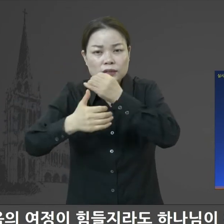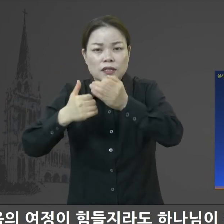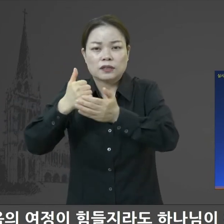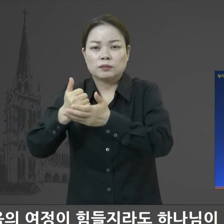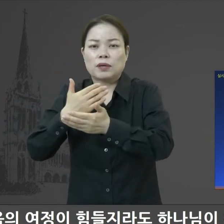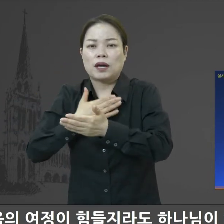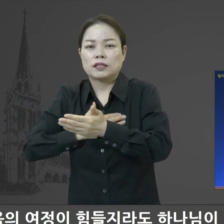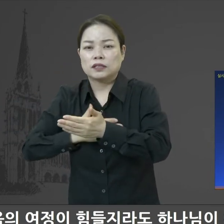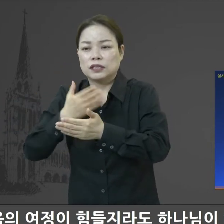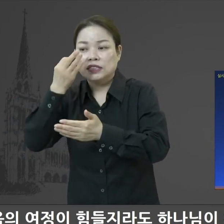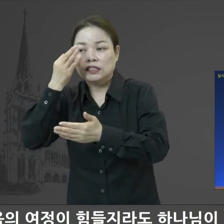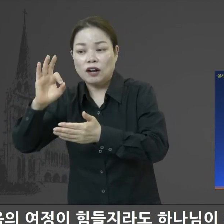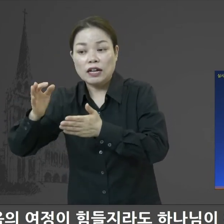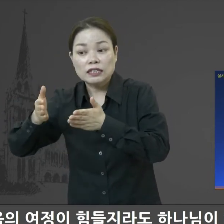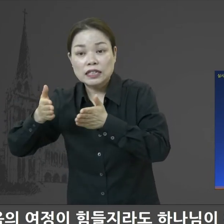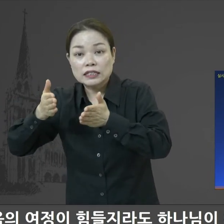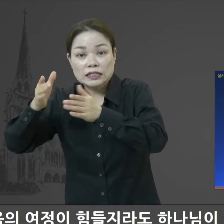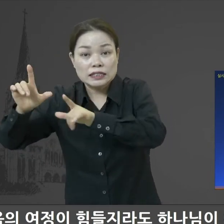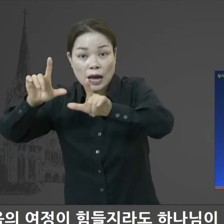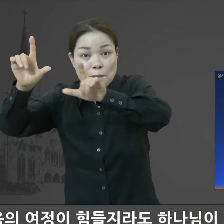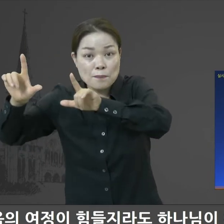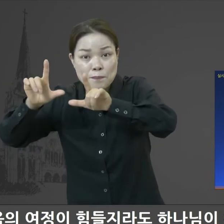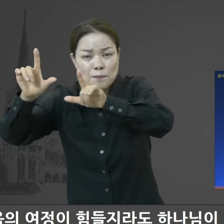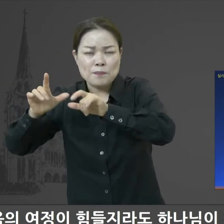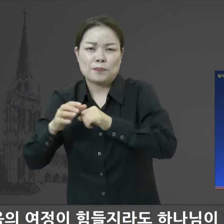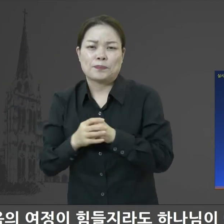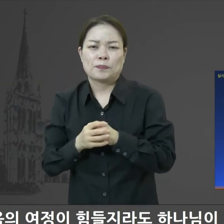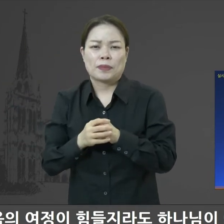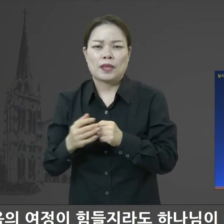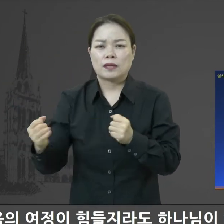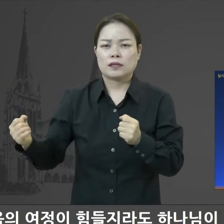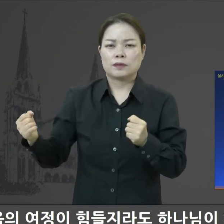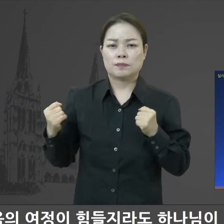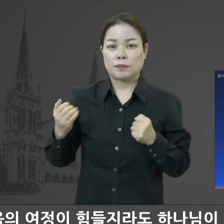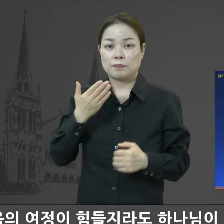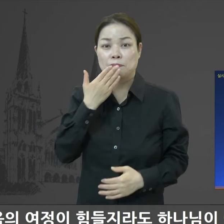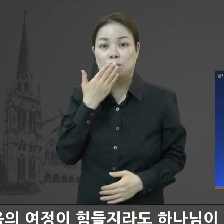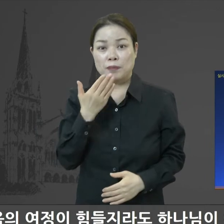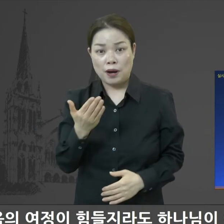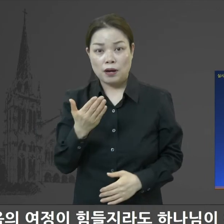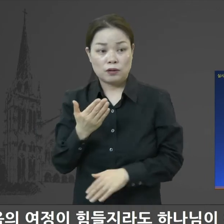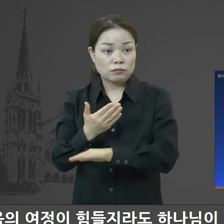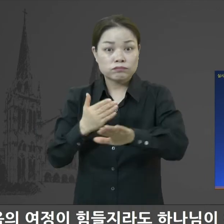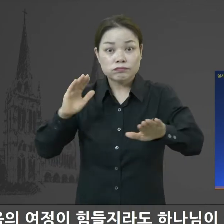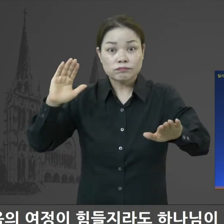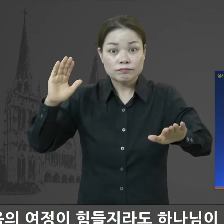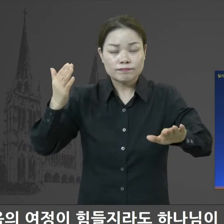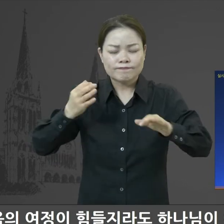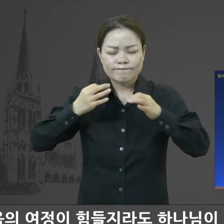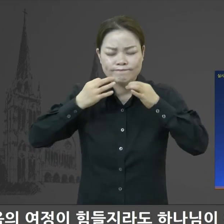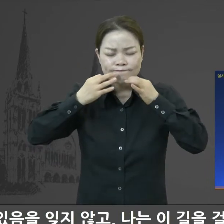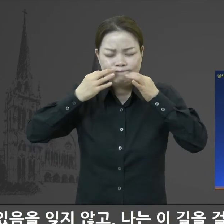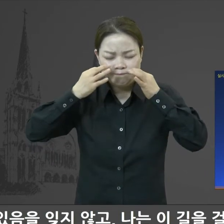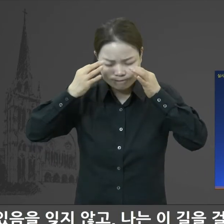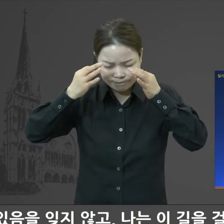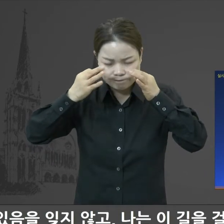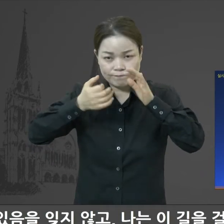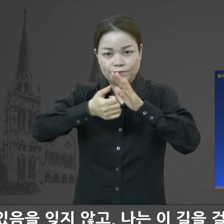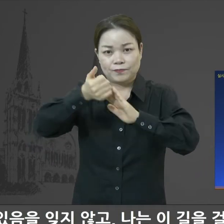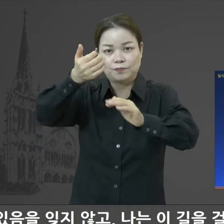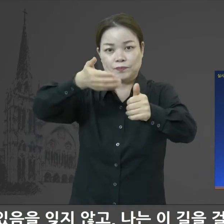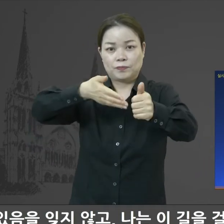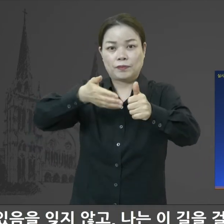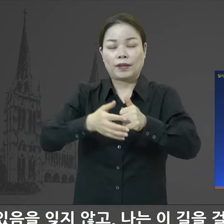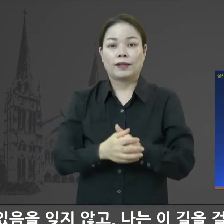길, 그 하나님이 인정하시는 그 길을 힘있게 걸어갈 수 있는 우리 모두가 될 수 있기를 간절히